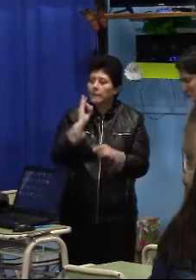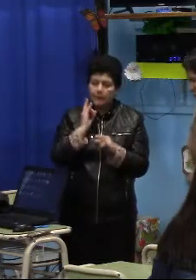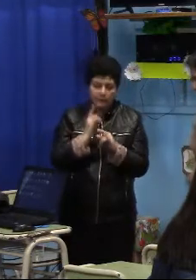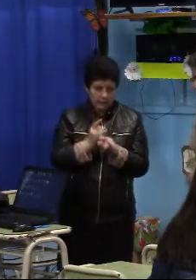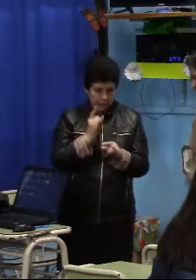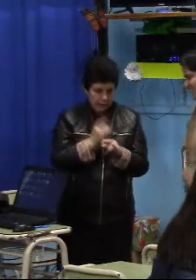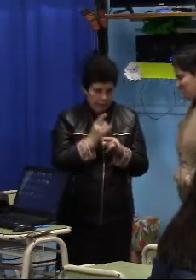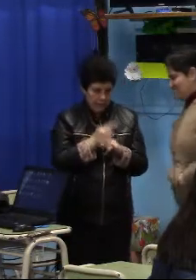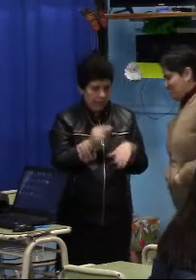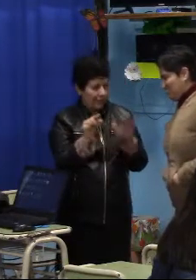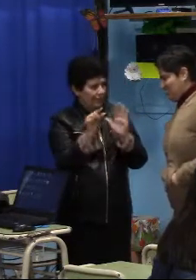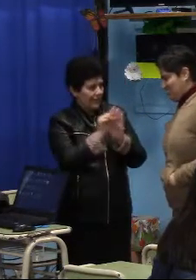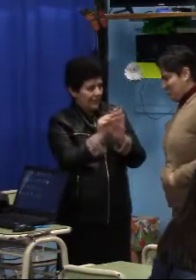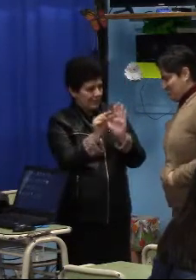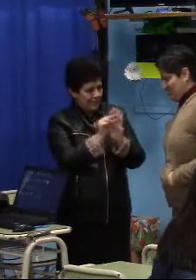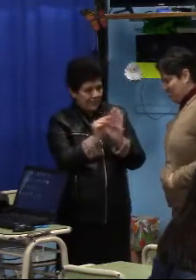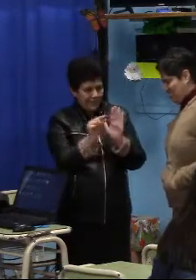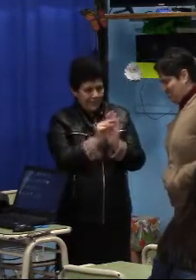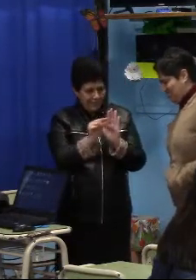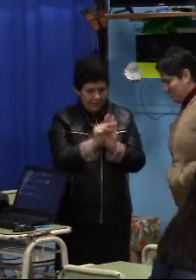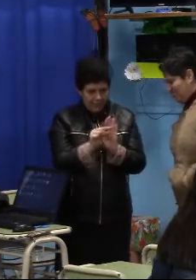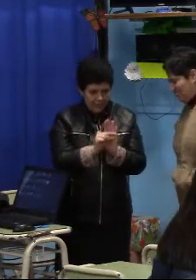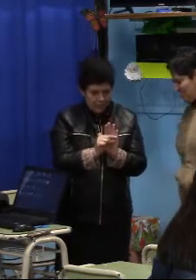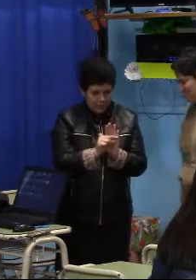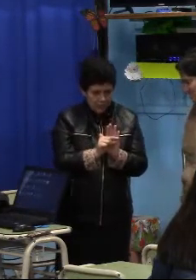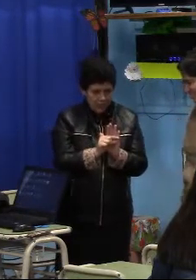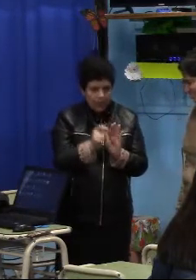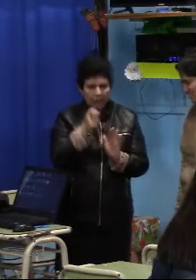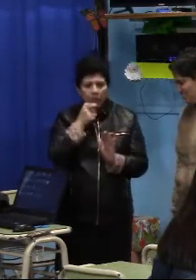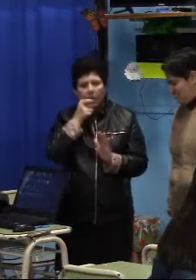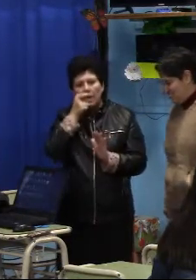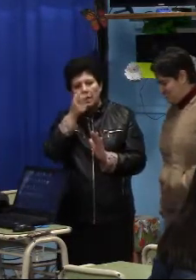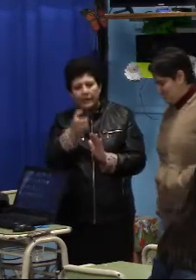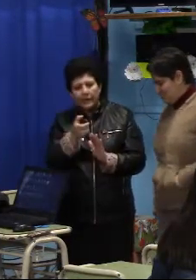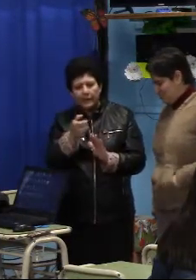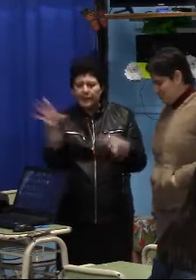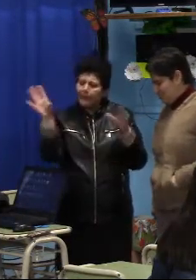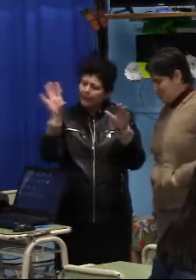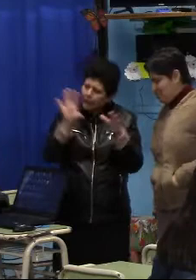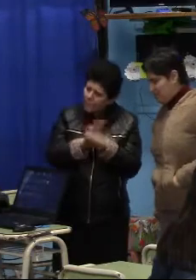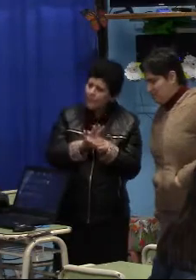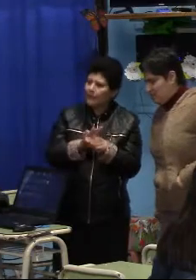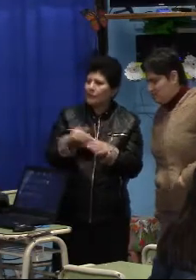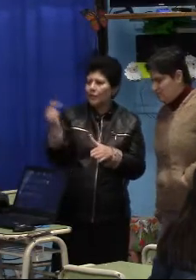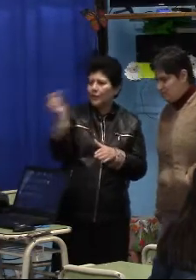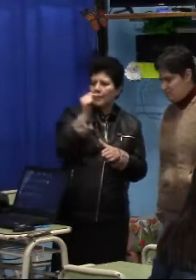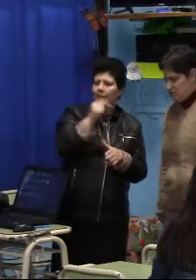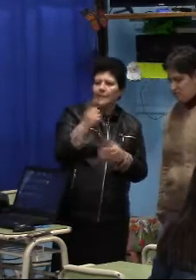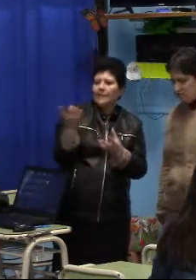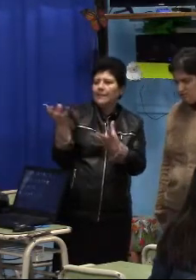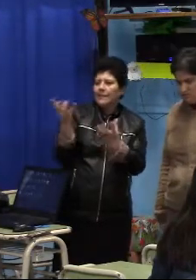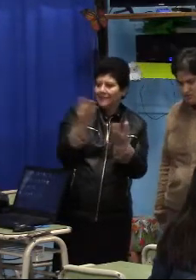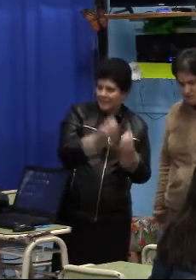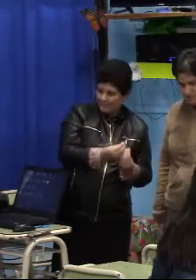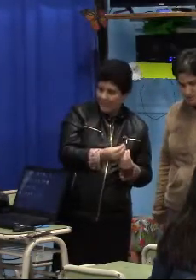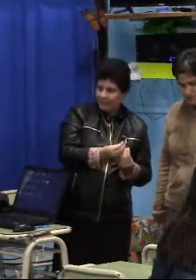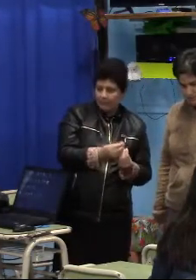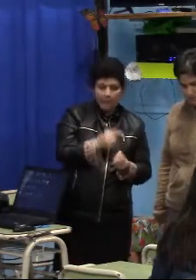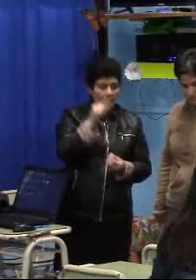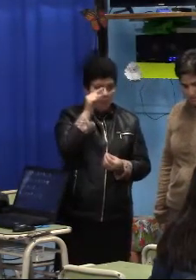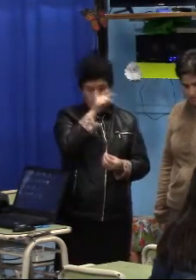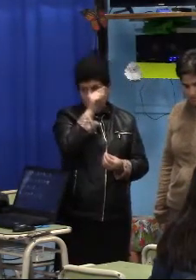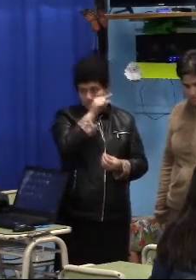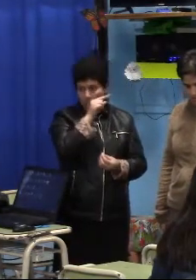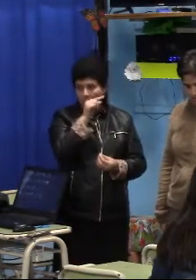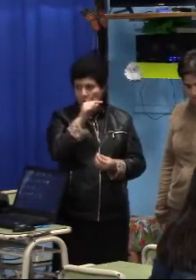el versículo, las cosas que justo ella necesita. Y hoy Belén leyó un